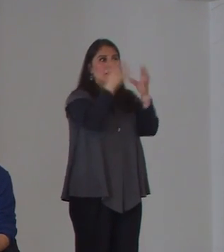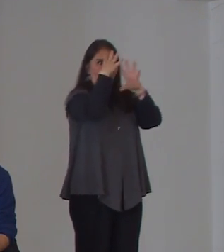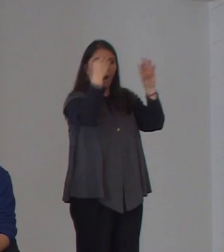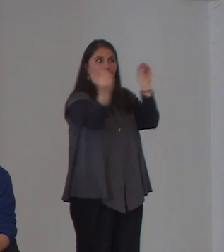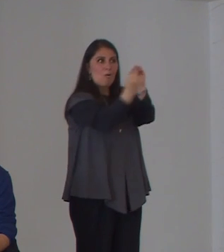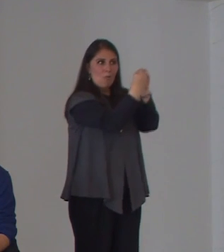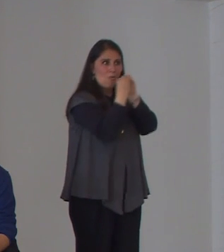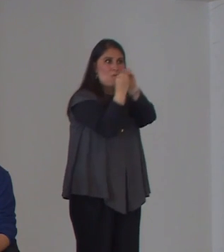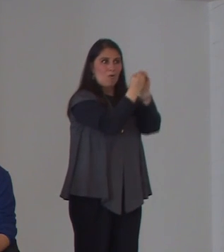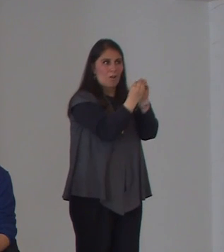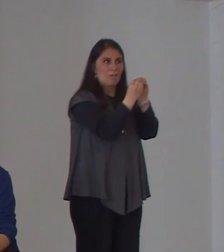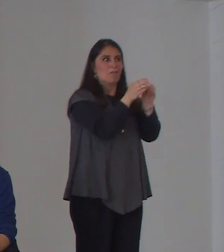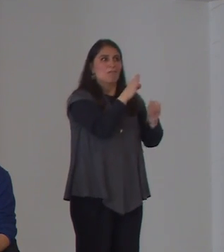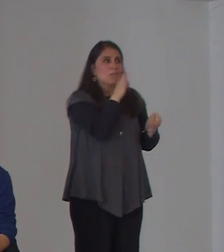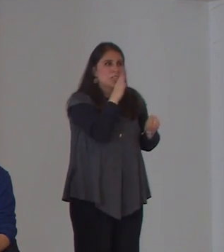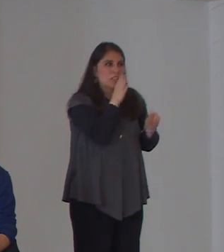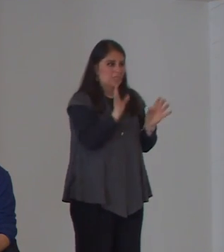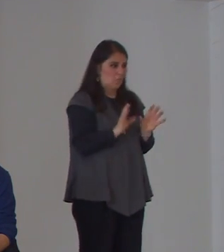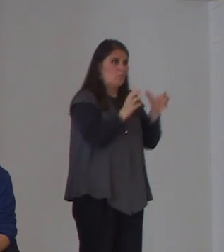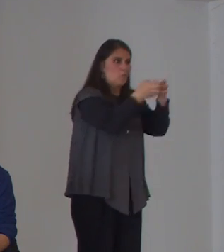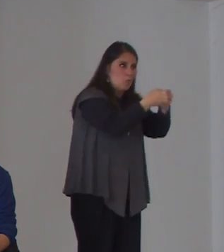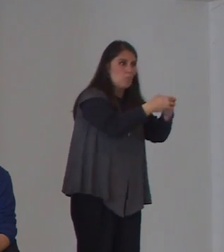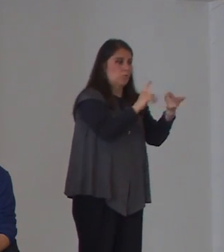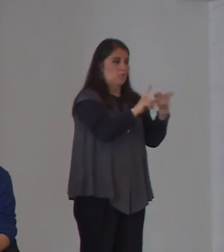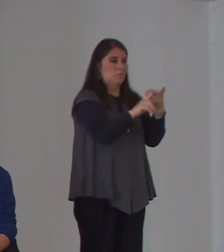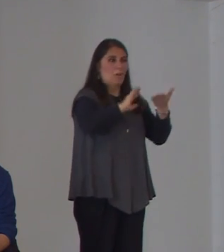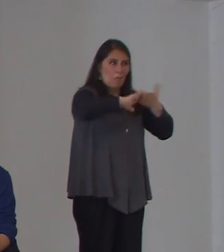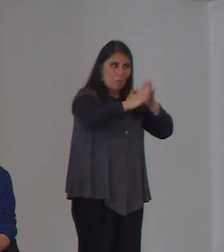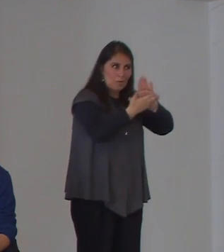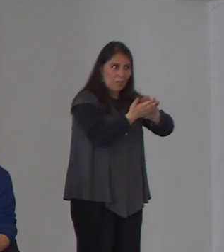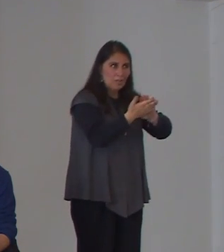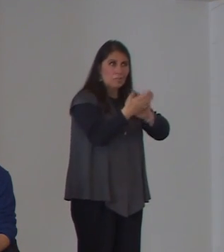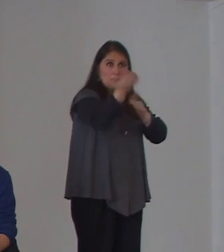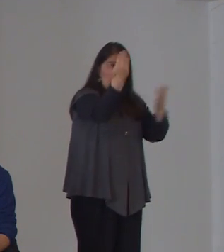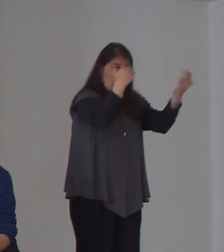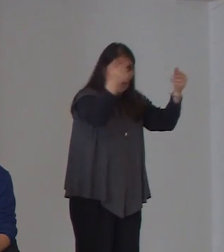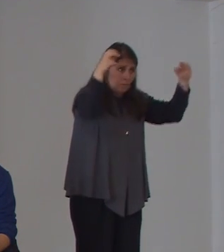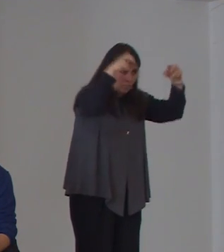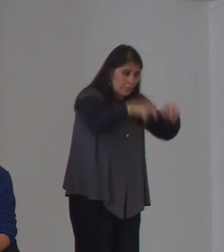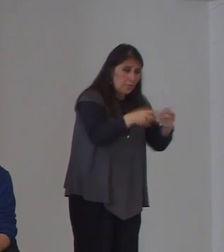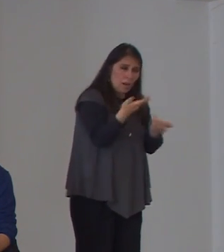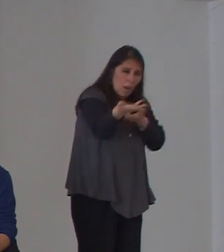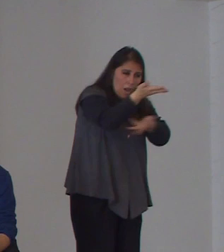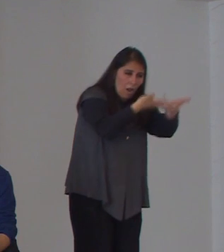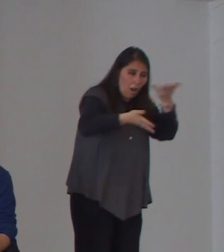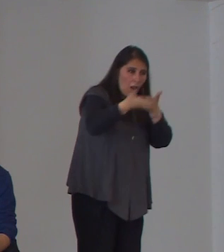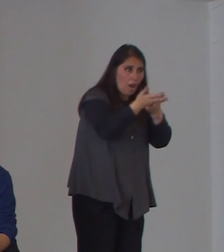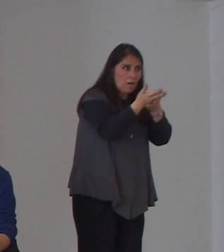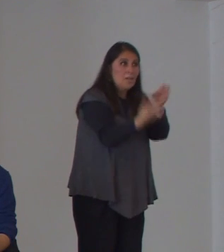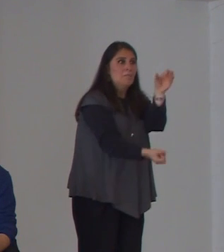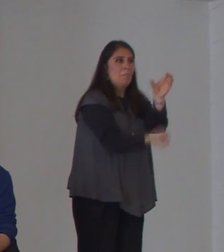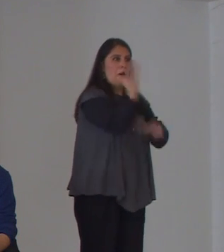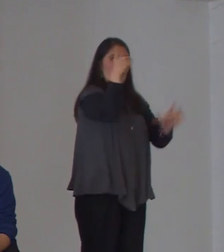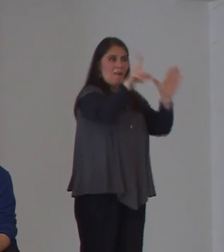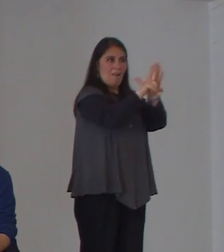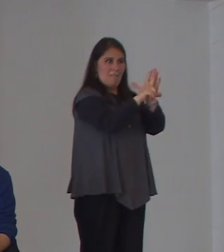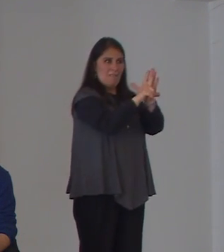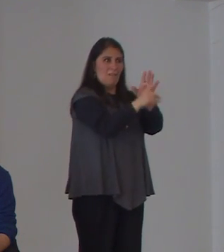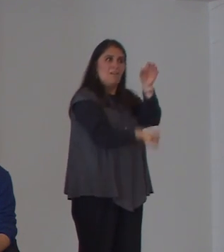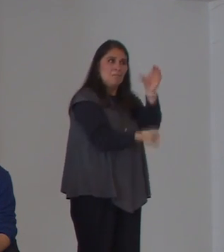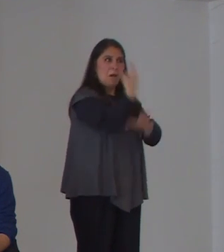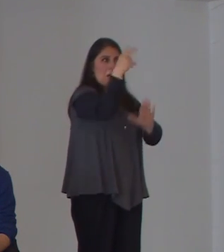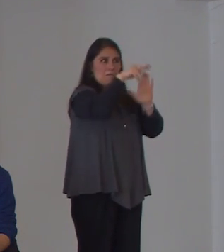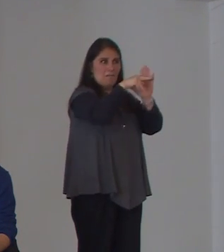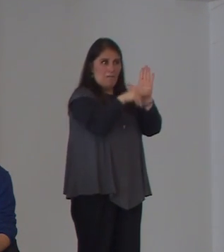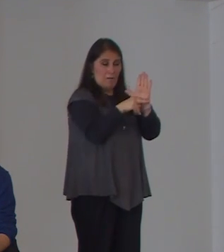concertada, con pueblos, con comunidades. Y creo que eso es una ganancia